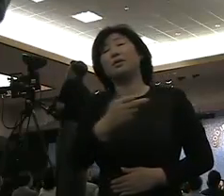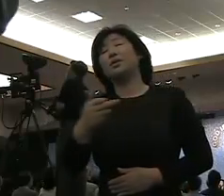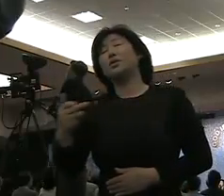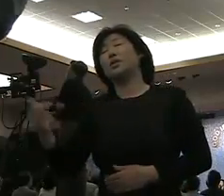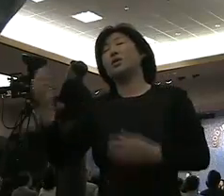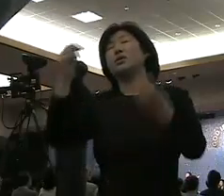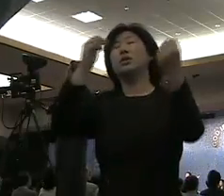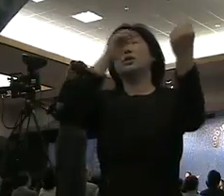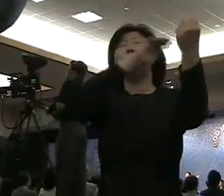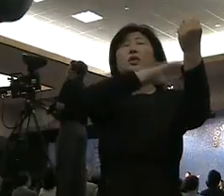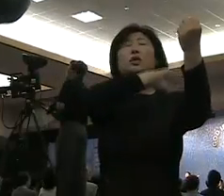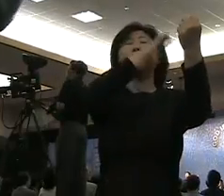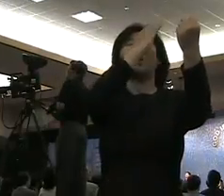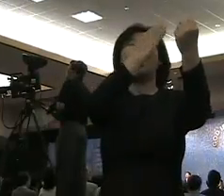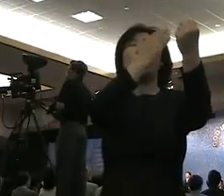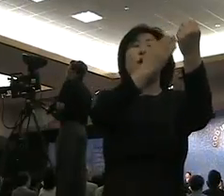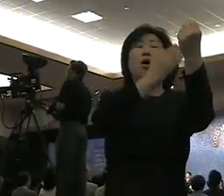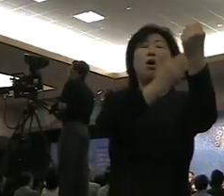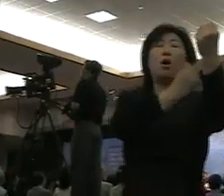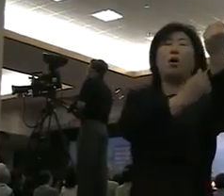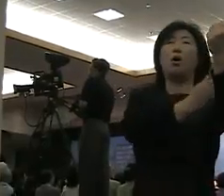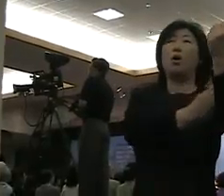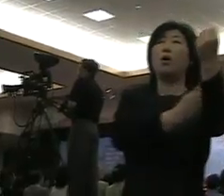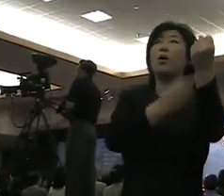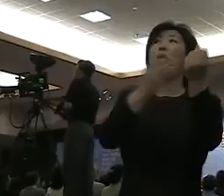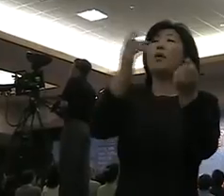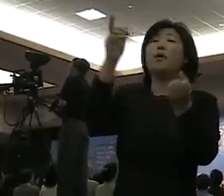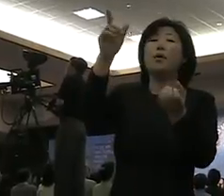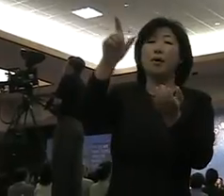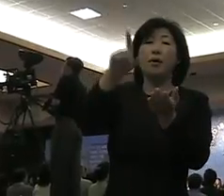주의 크신 능력